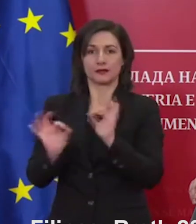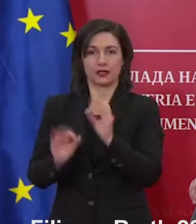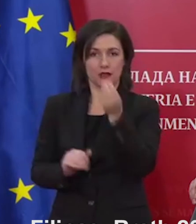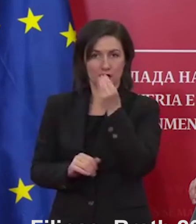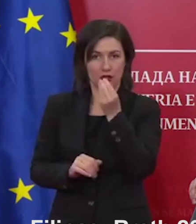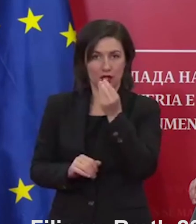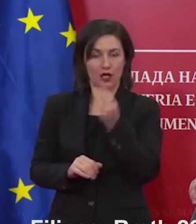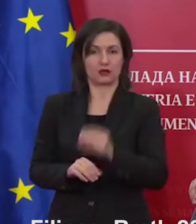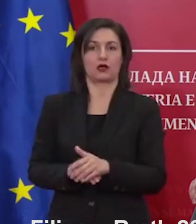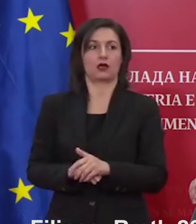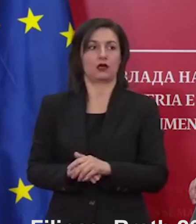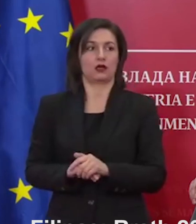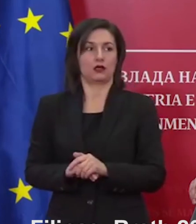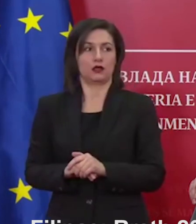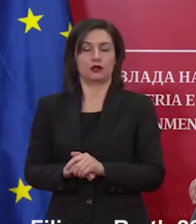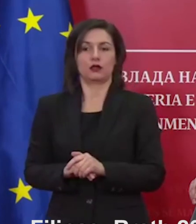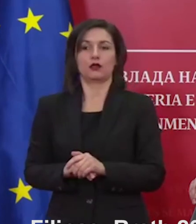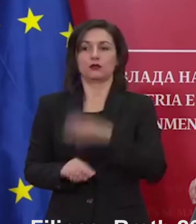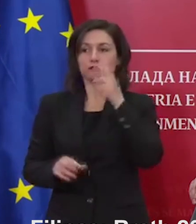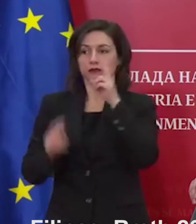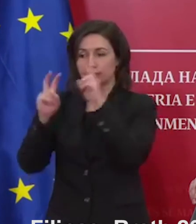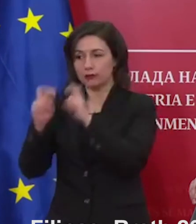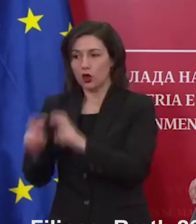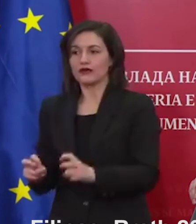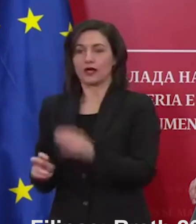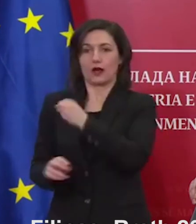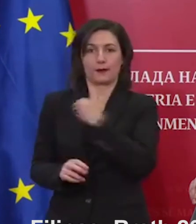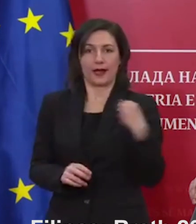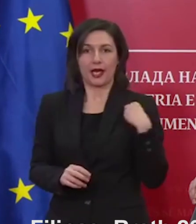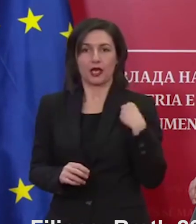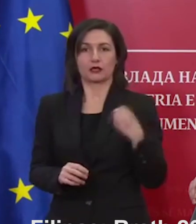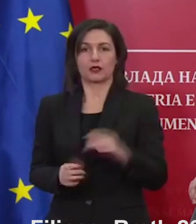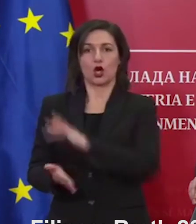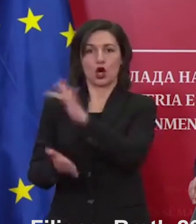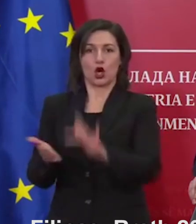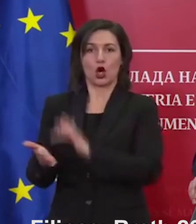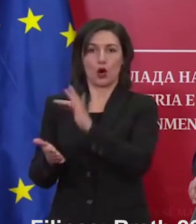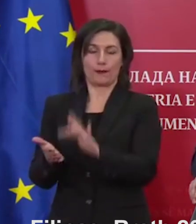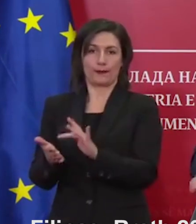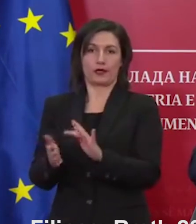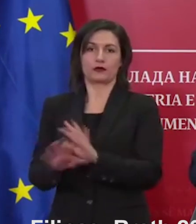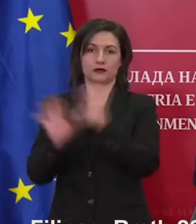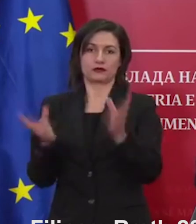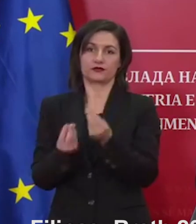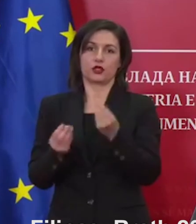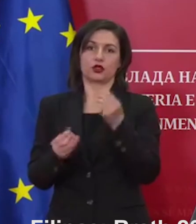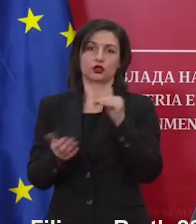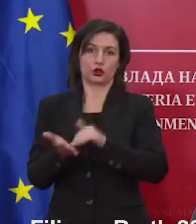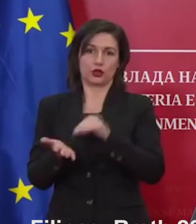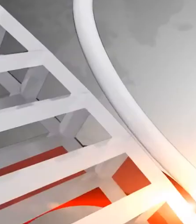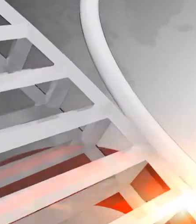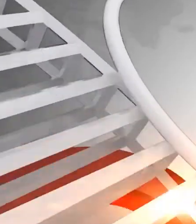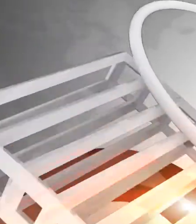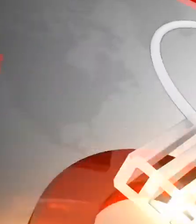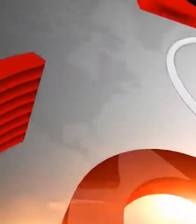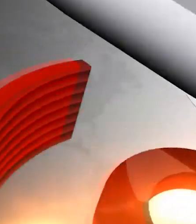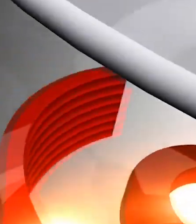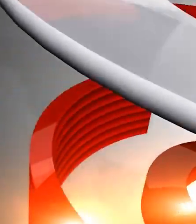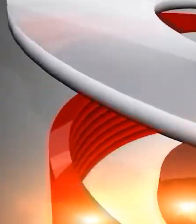поддршка за проверка, прегледи и така натаму и соодветно обезбедување.